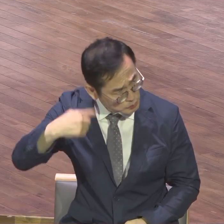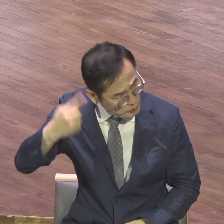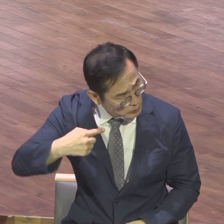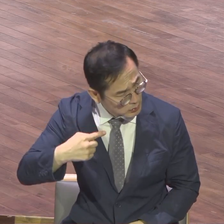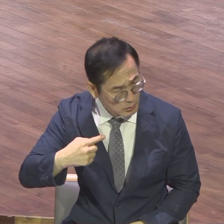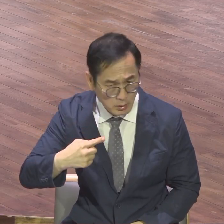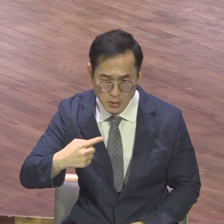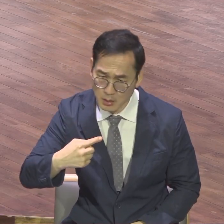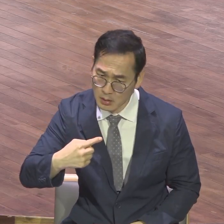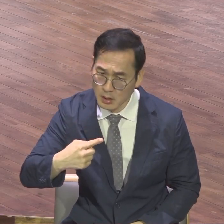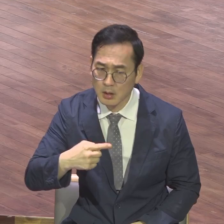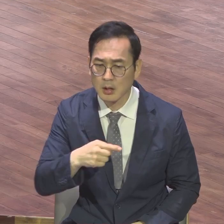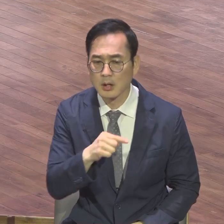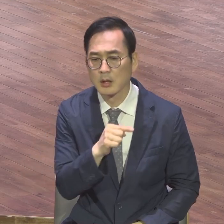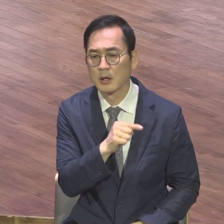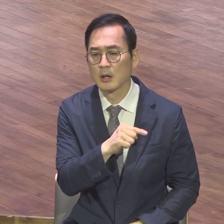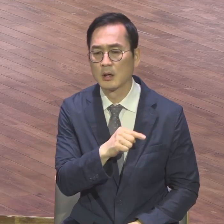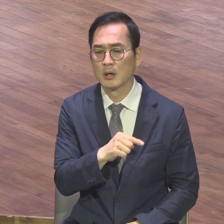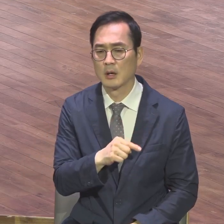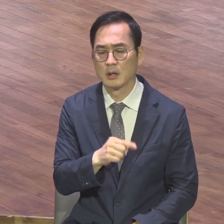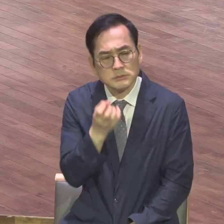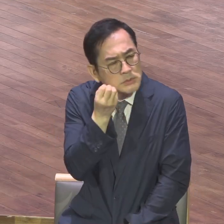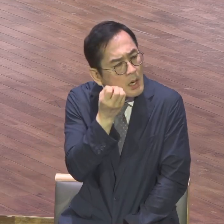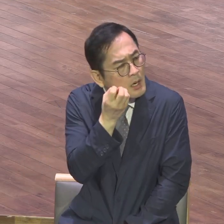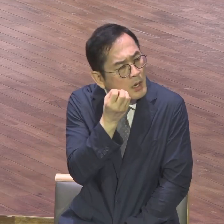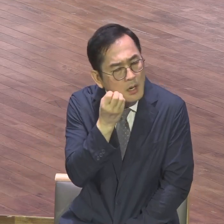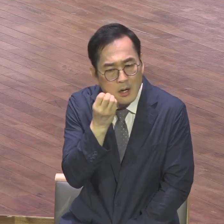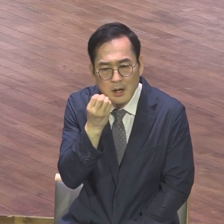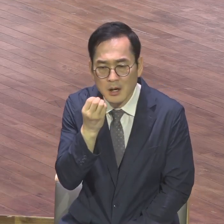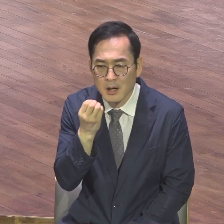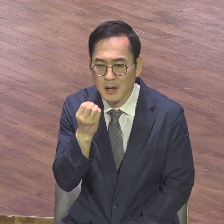속에 도대체 저 사람들 속에 뭐가 있길래 저러는가?